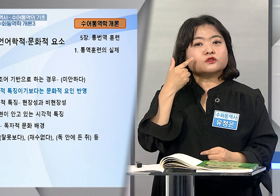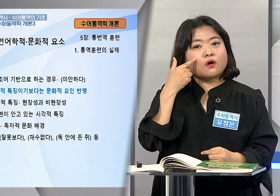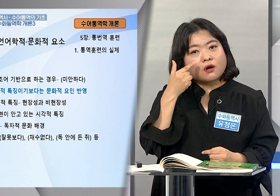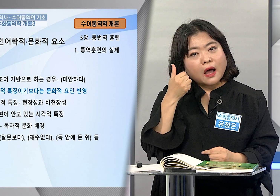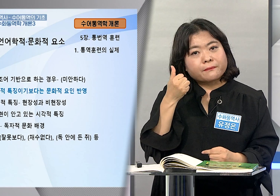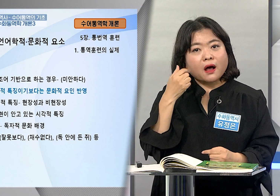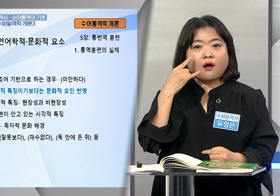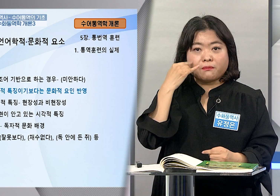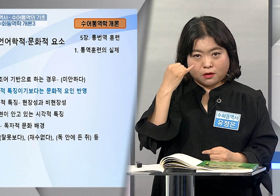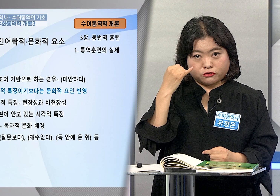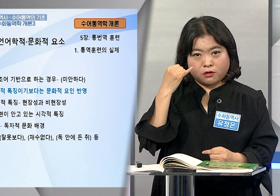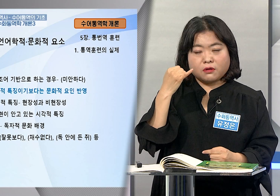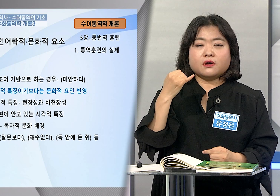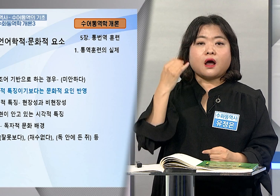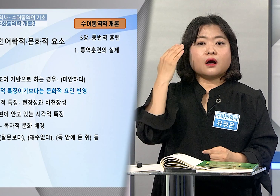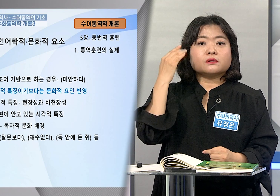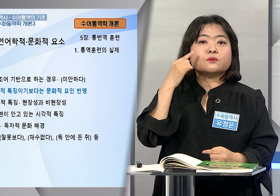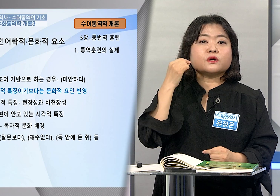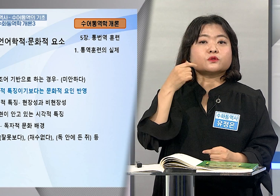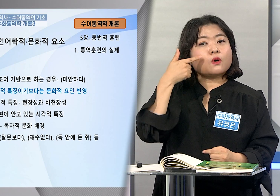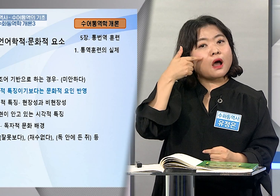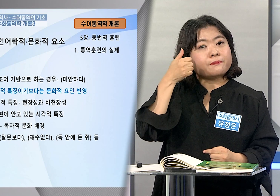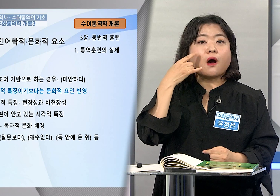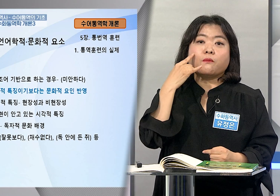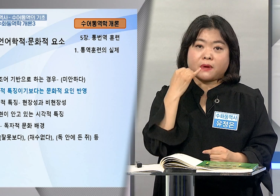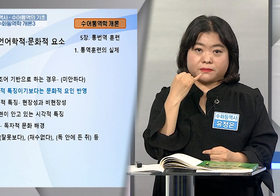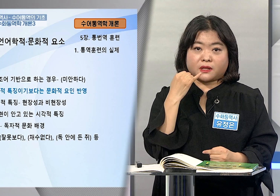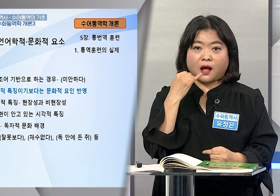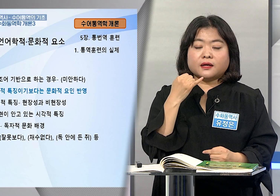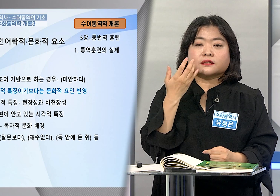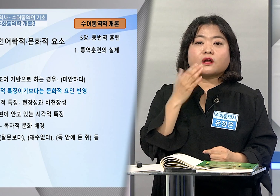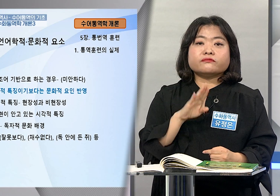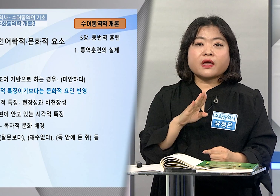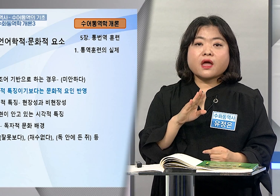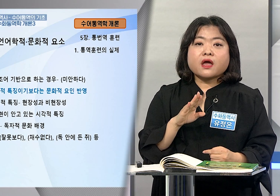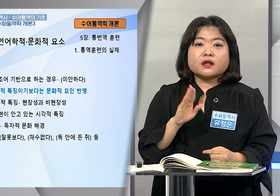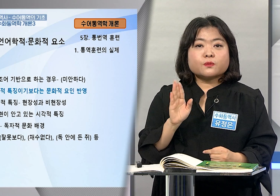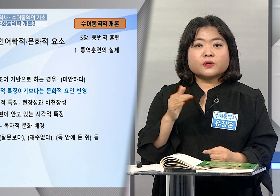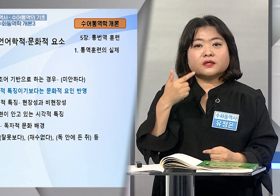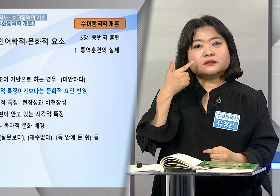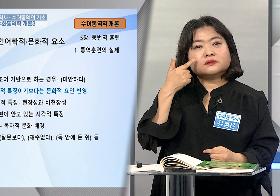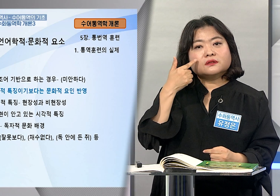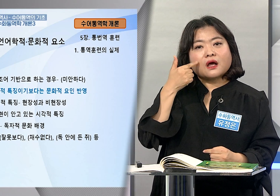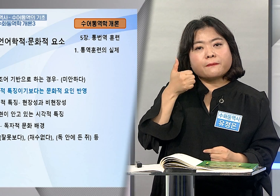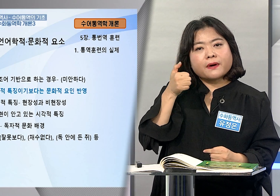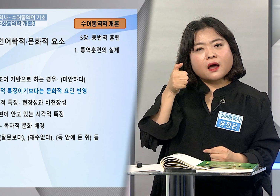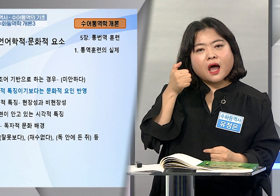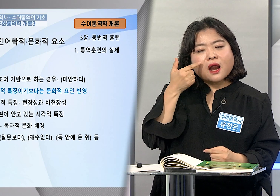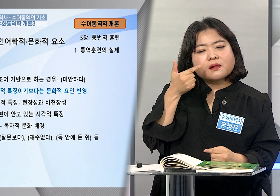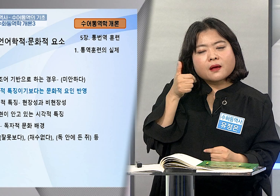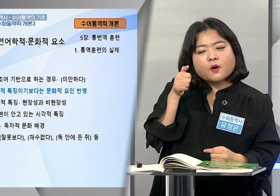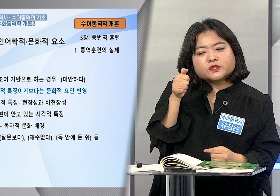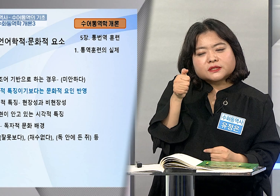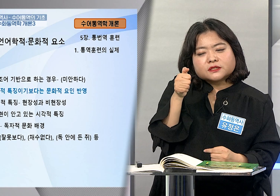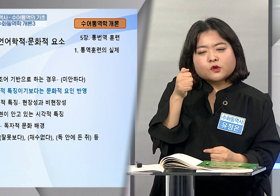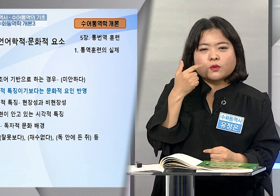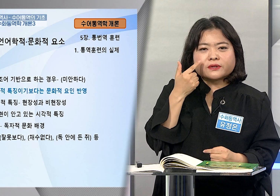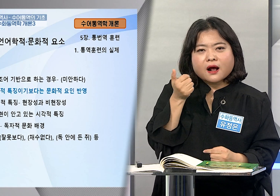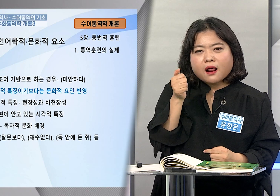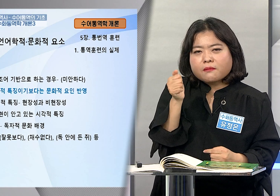한국에도 아빠 엄마고요. 일본에도 아빠 엄마입니다. 그런데 일본에는 아빠 할아버지를 꼬부랑